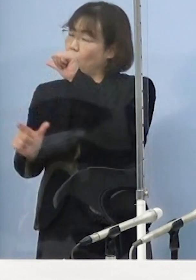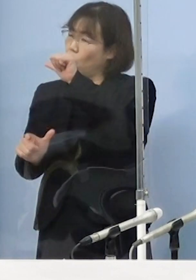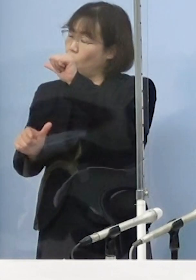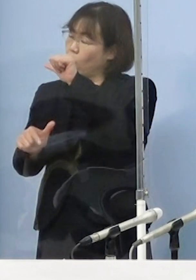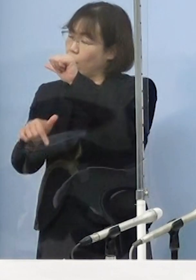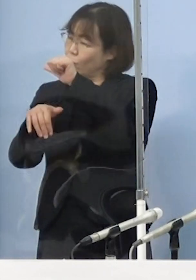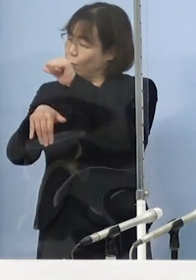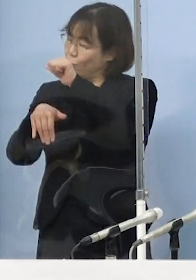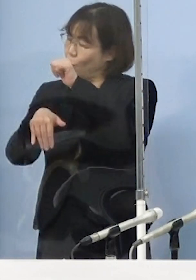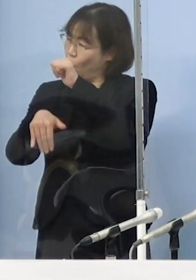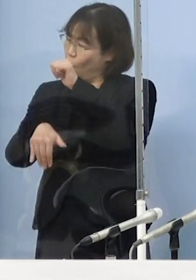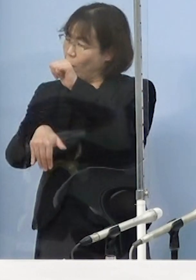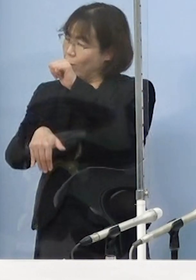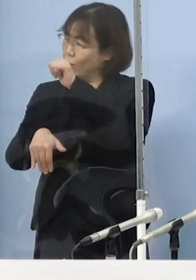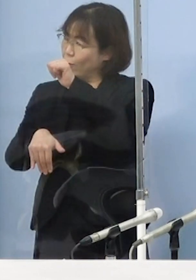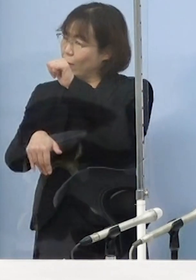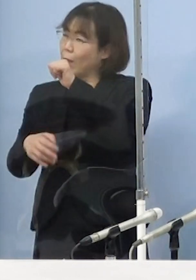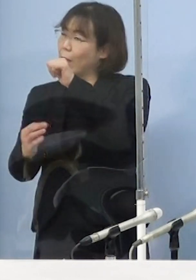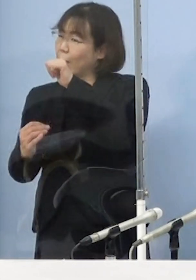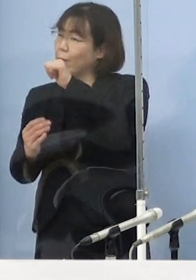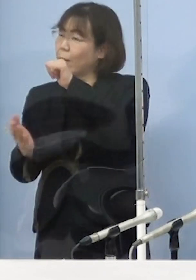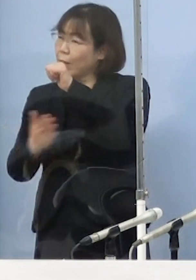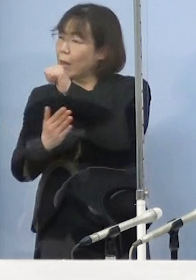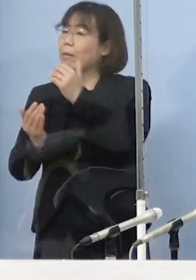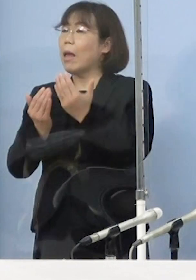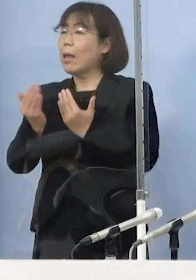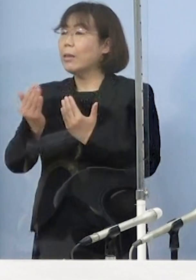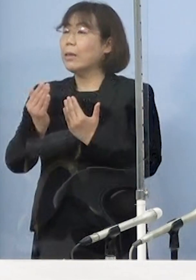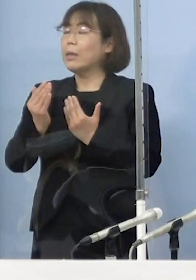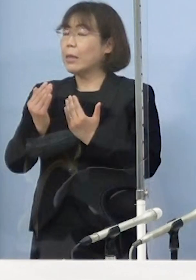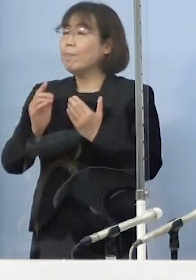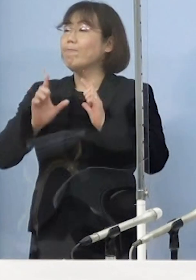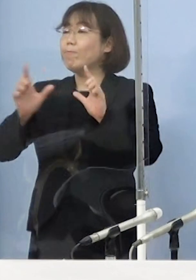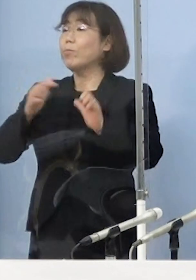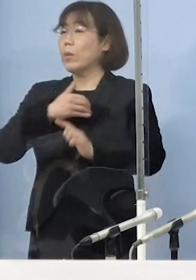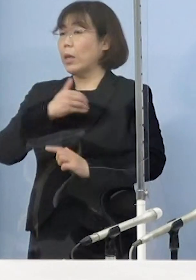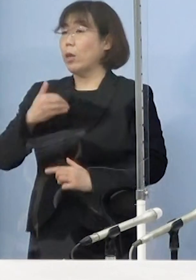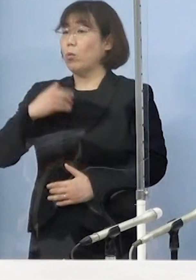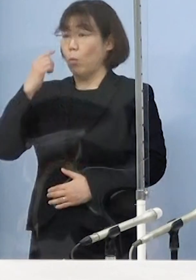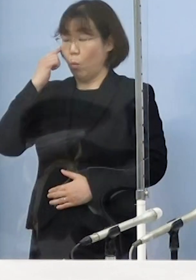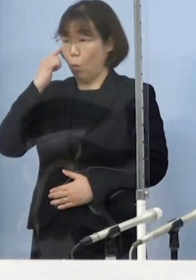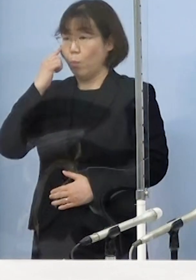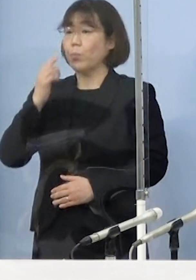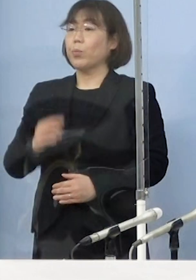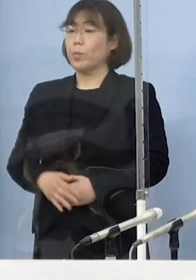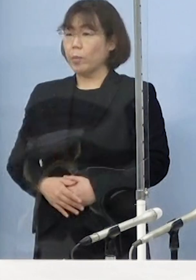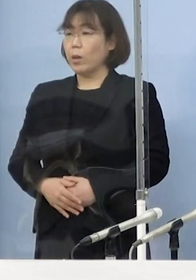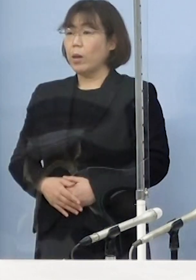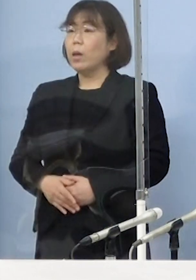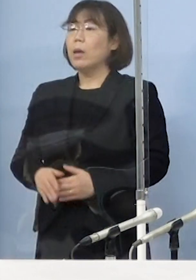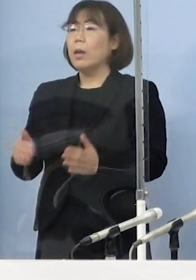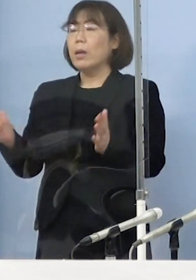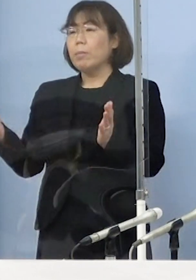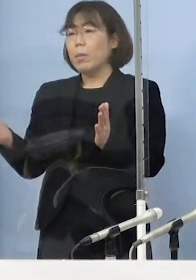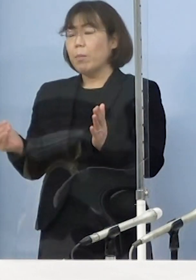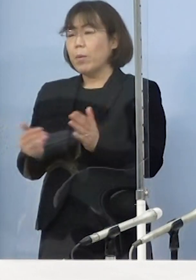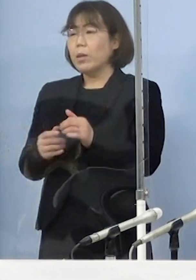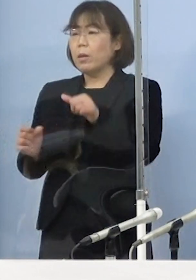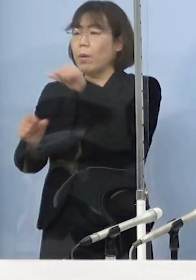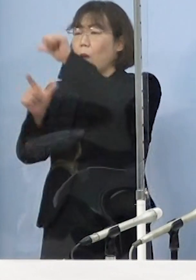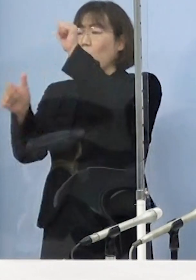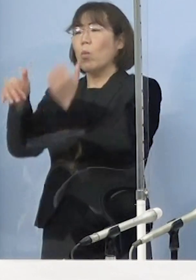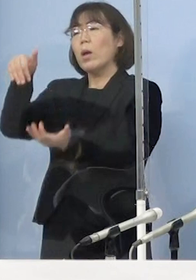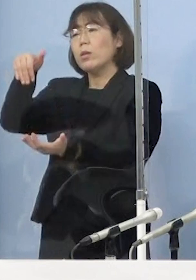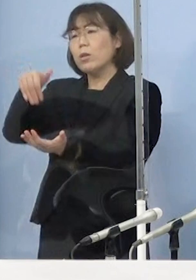末一体いつにするのかということで、まあ、ただ今まではこうバラバラで、最初は5月の下旬まで、末まで